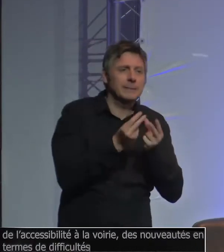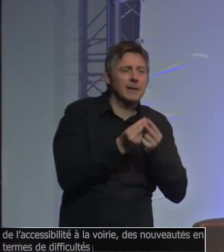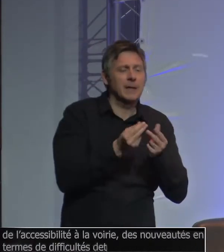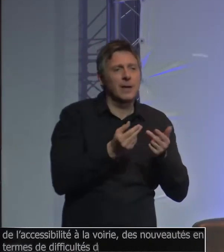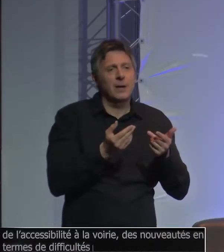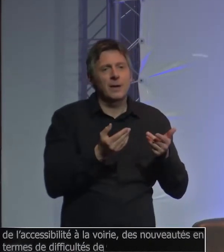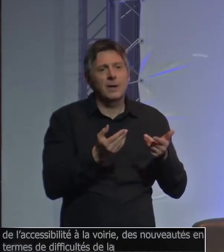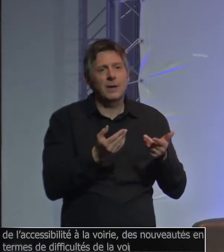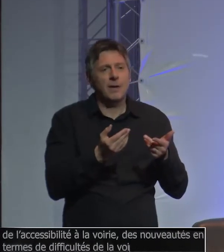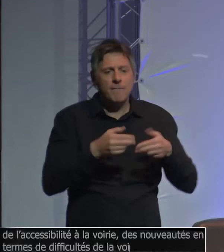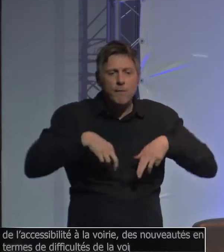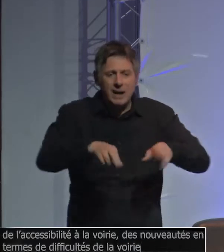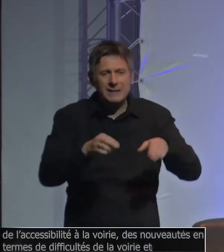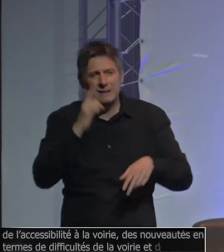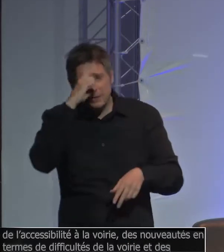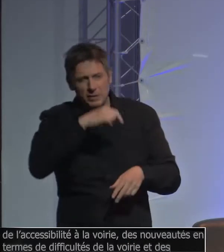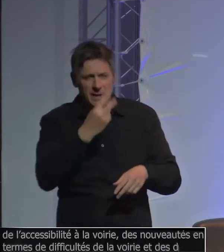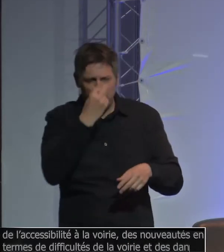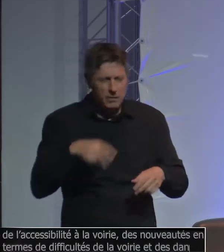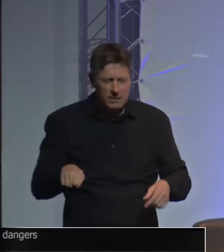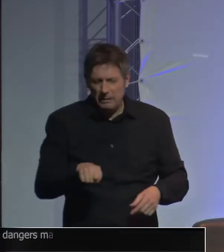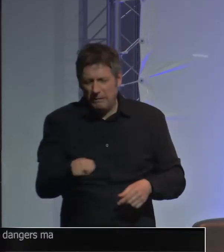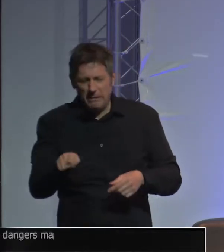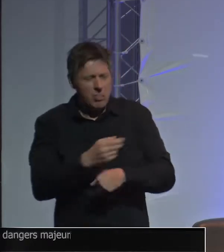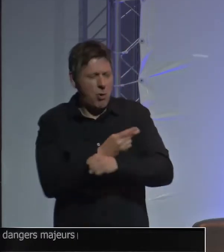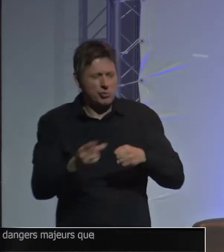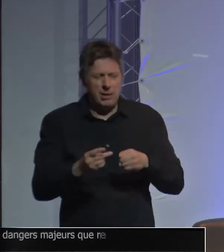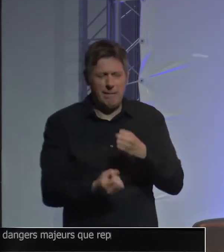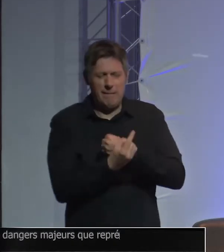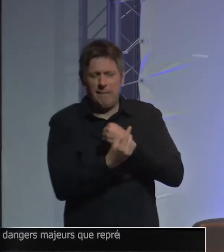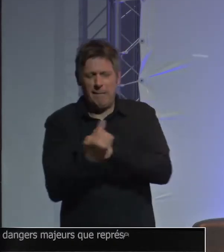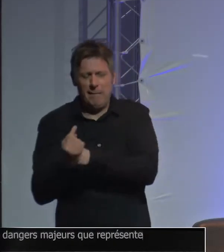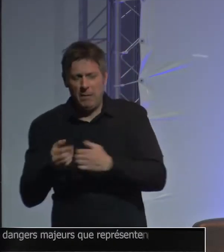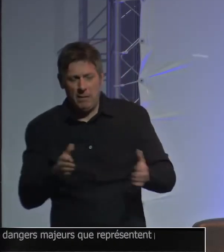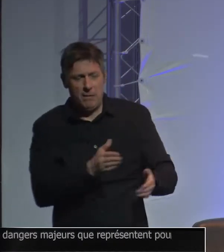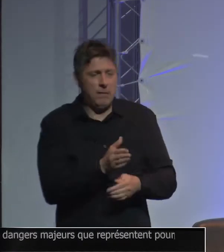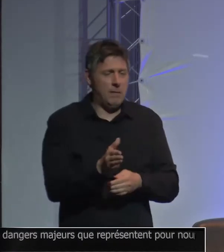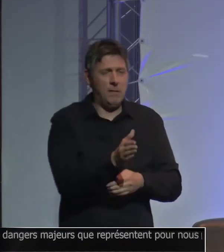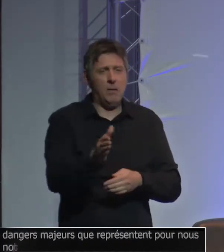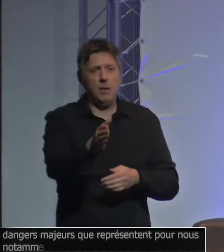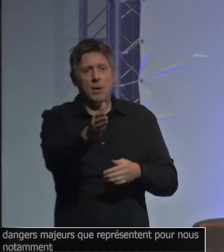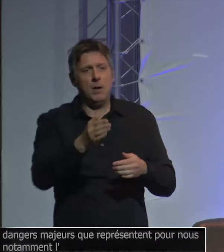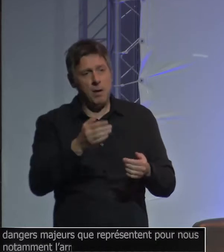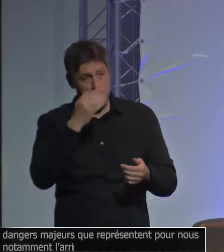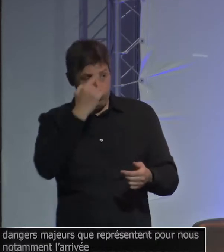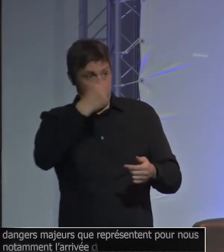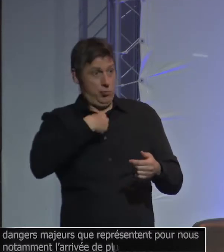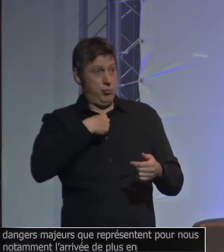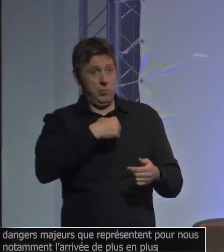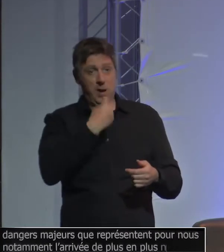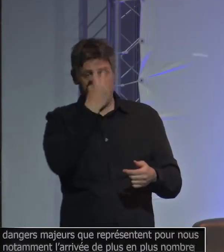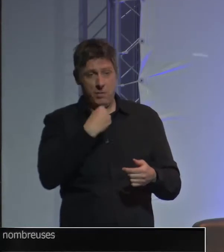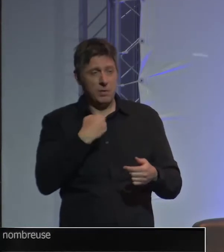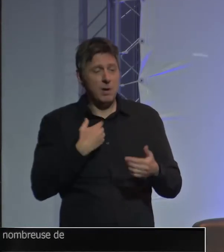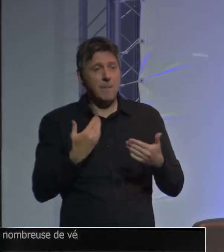de difficultés de la voirie et des dangers majeurs que représente pour nous, notamment l'arrivée de plus